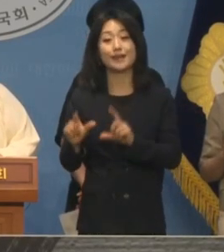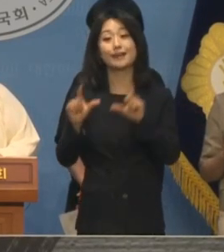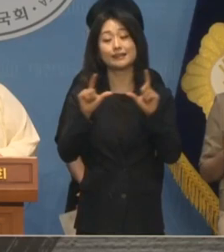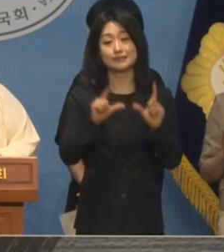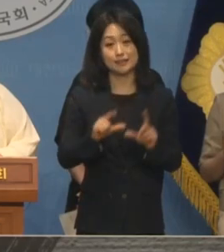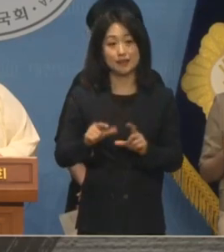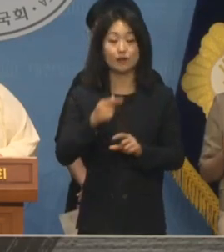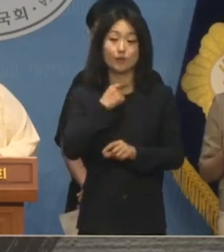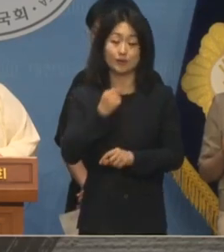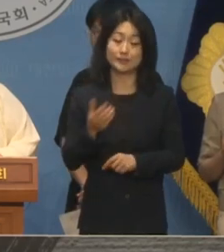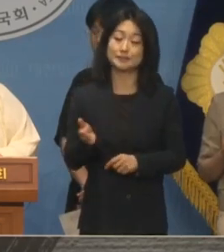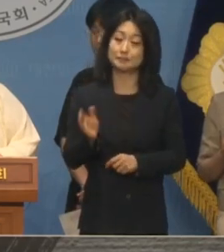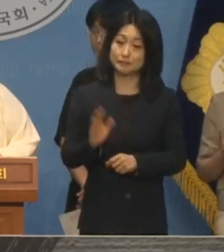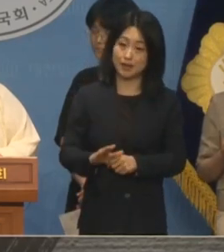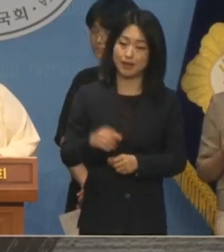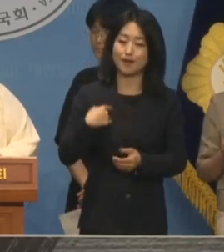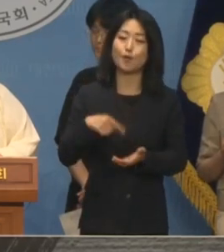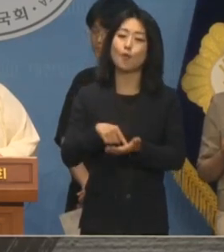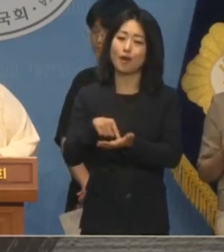자유롭기는 했지만